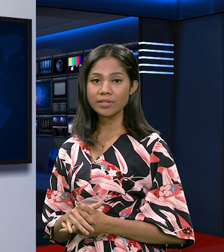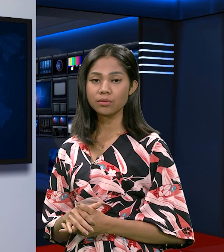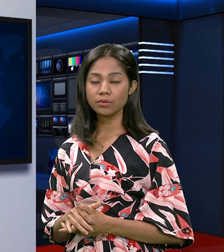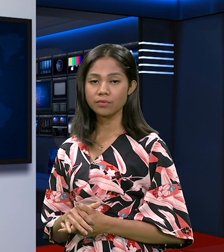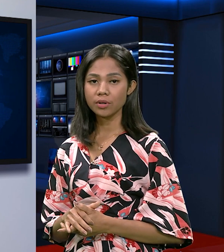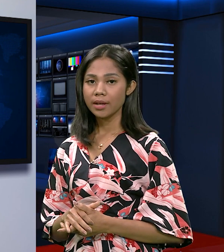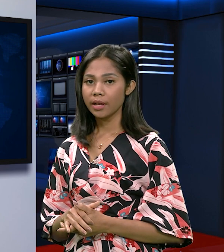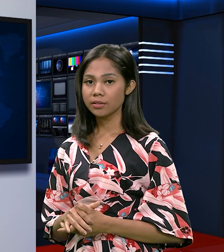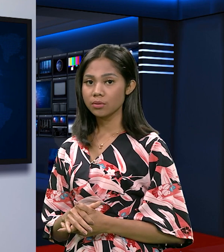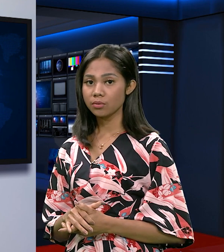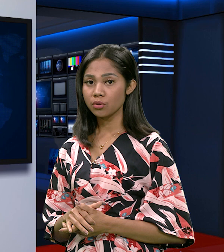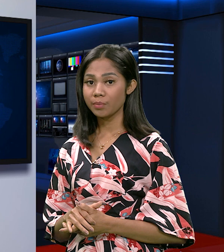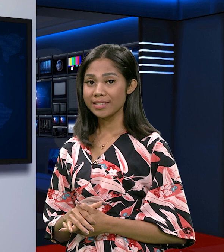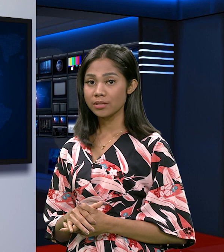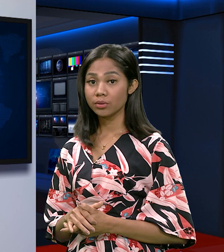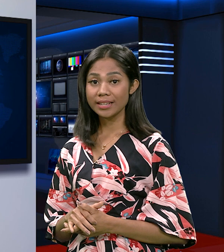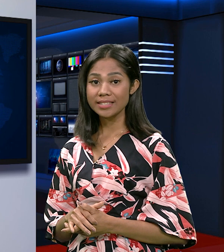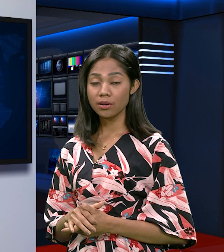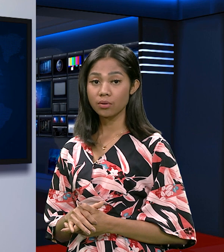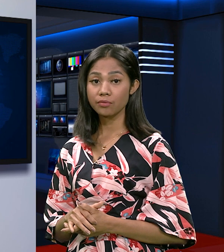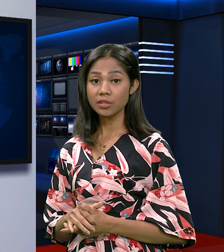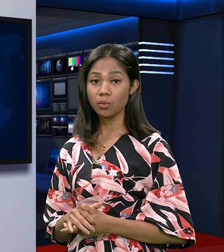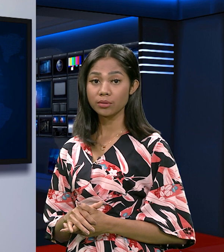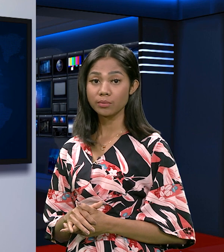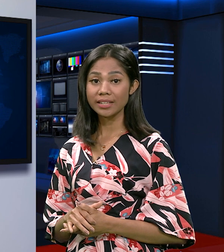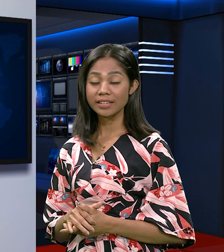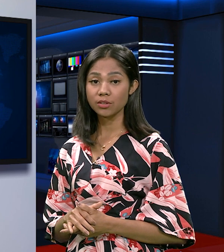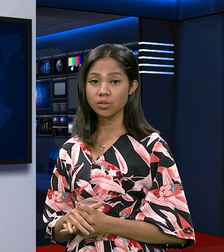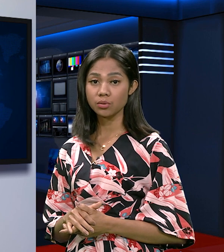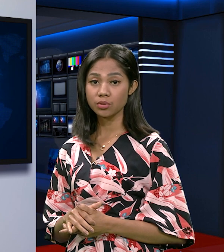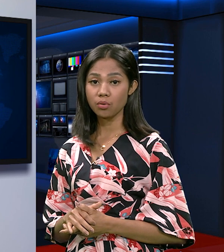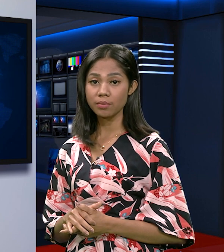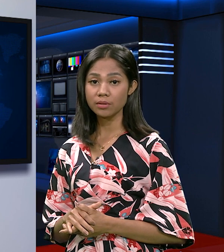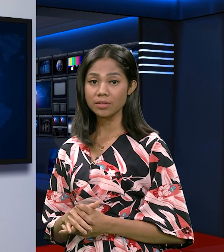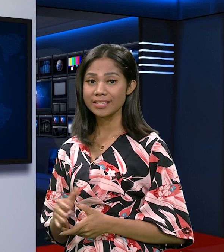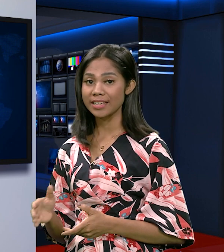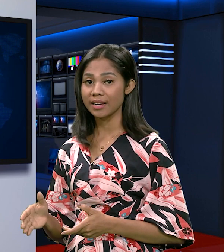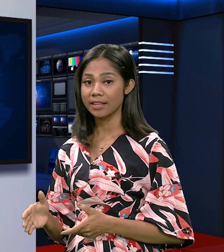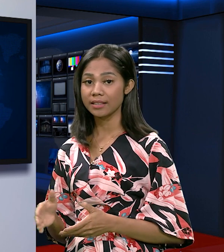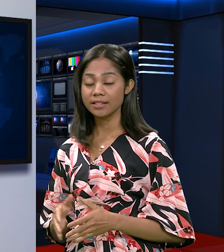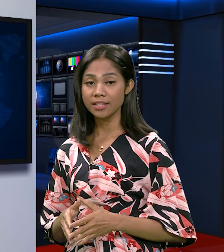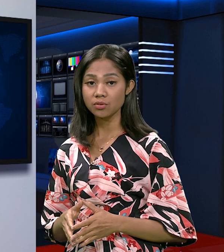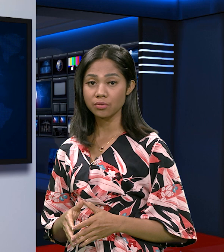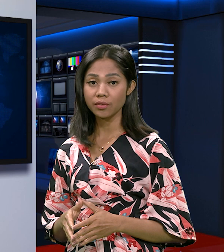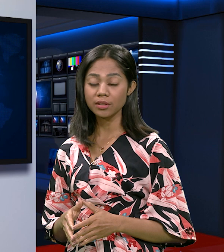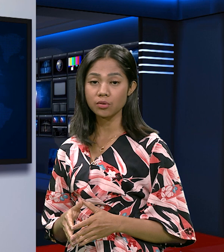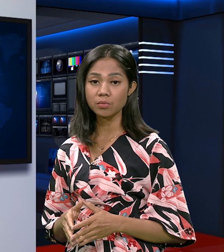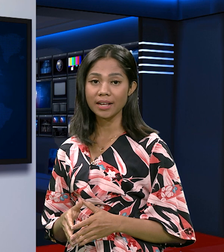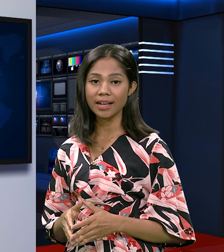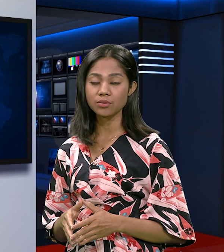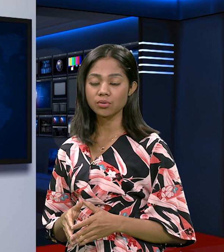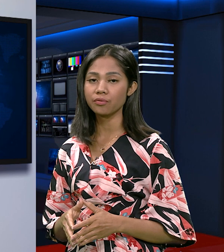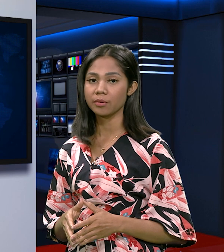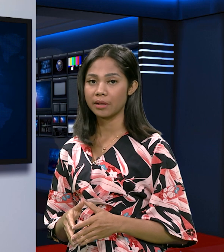informou o Executivo. Acrescentou que o país totaliza agora 24.512 óbitos e cerca de 392